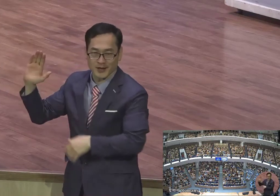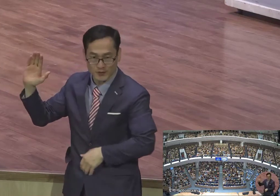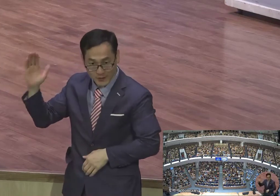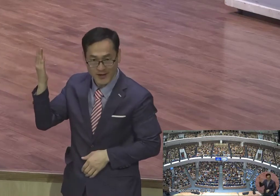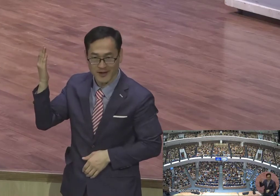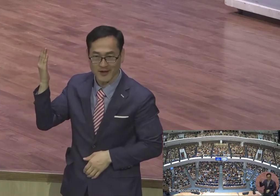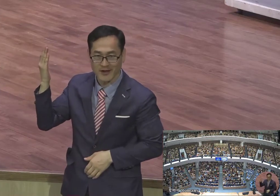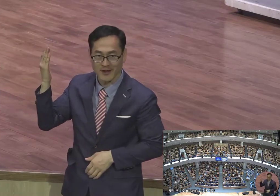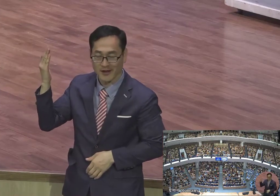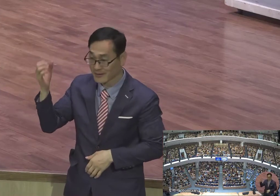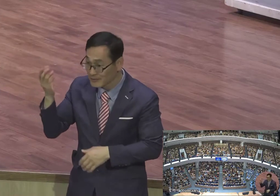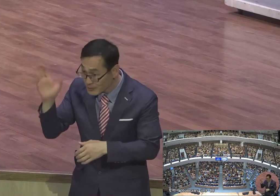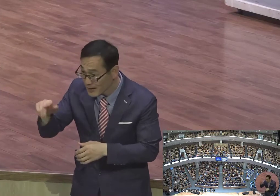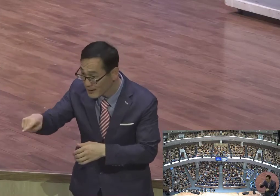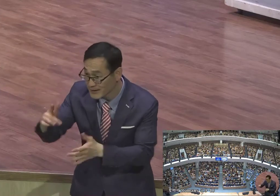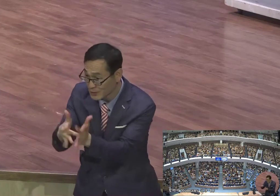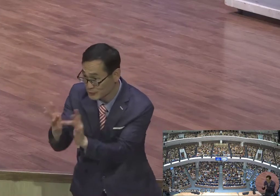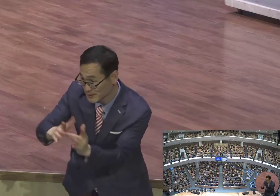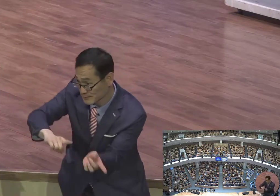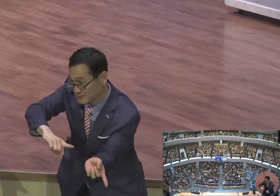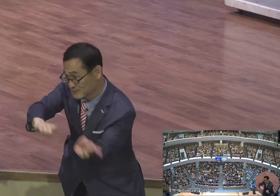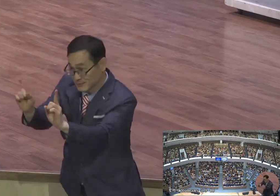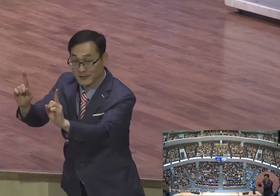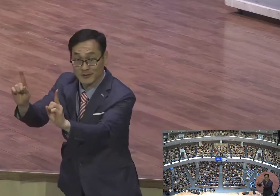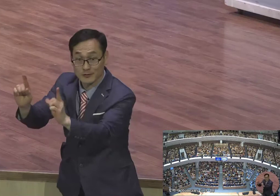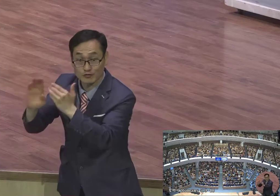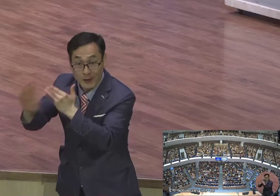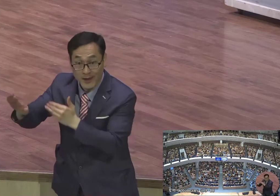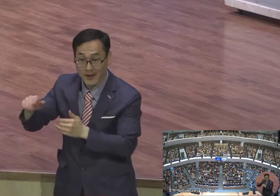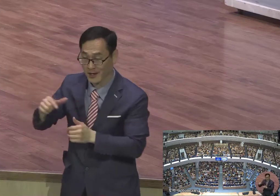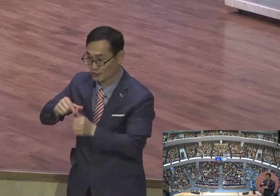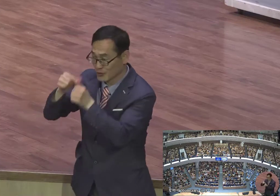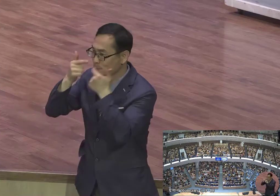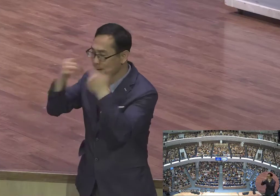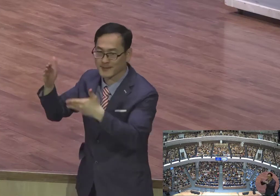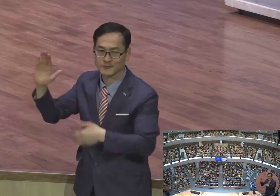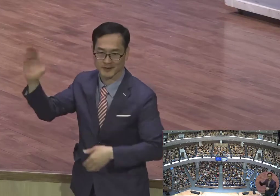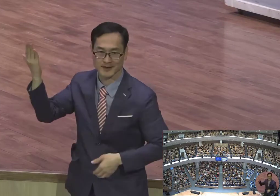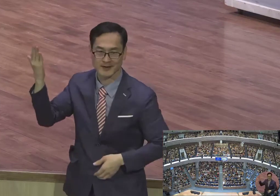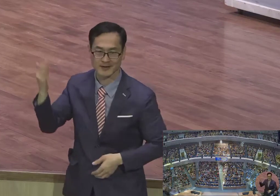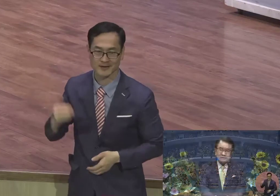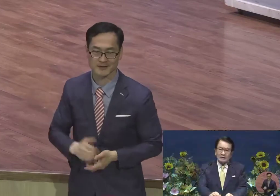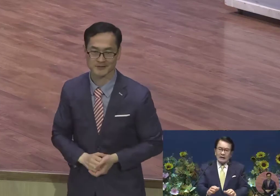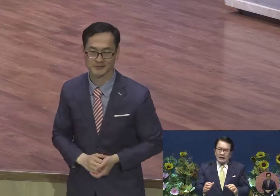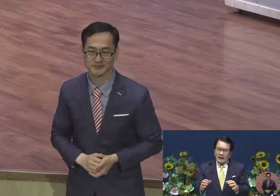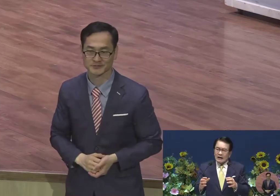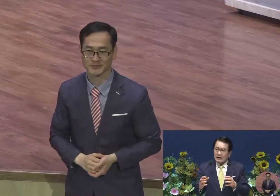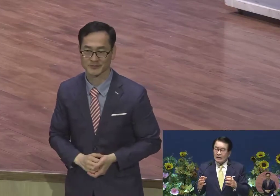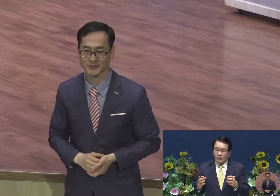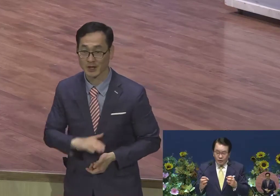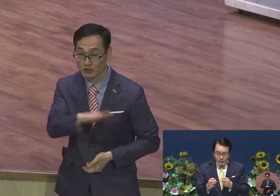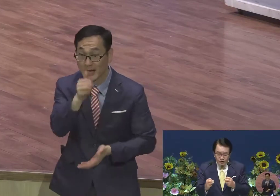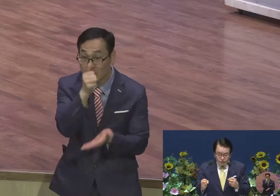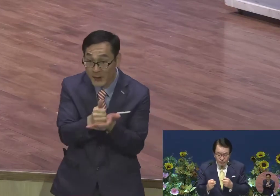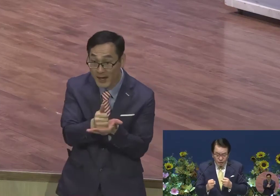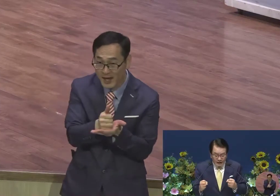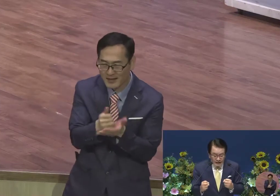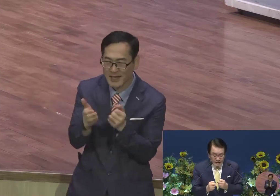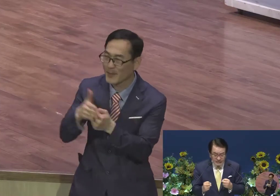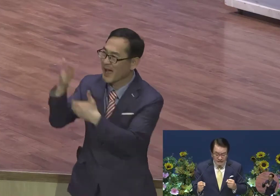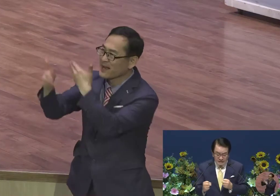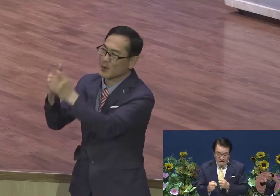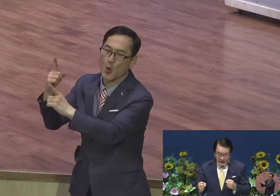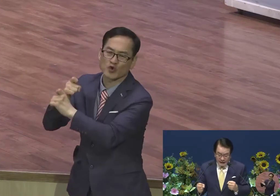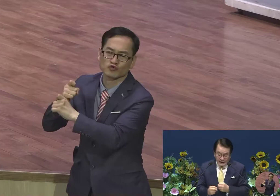살아나심으로 말미암아 구원을 받을 것이니라 우리가 죄로 인해서 하나님과 원수